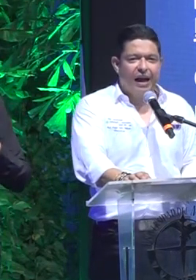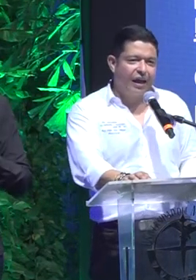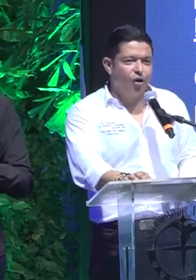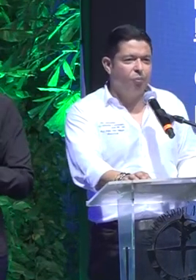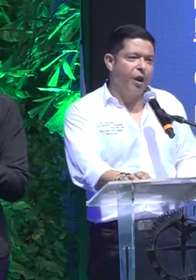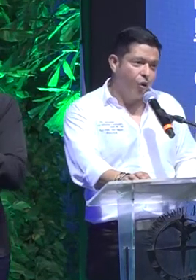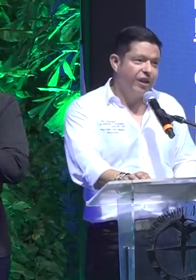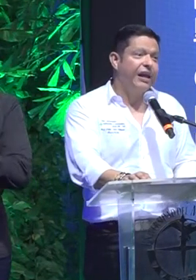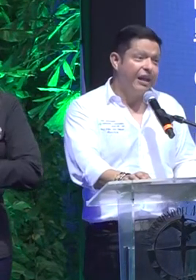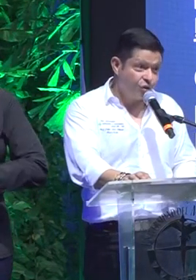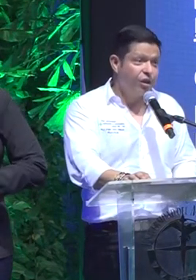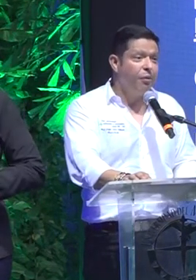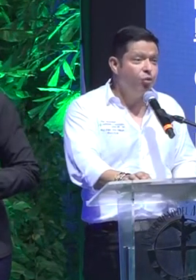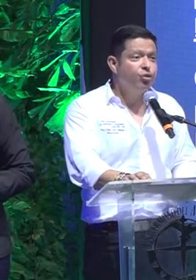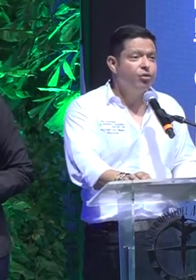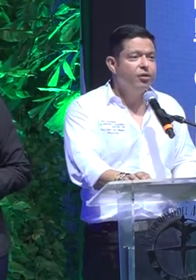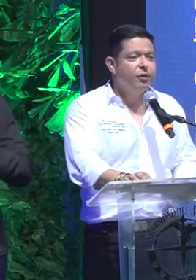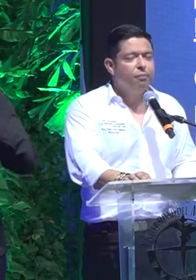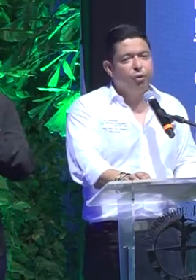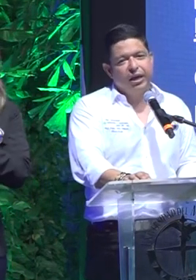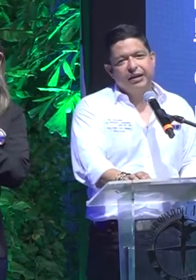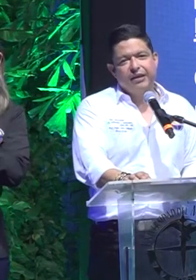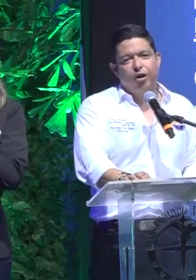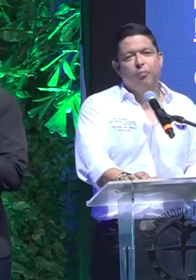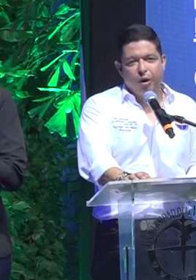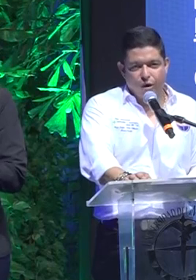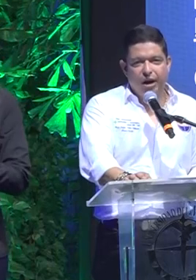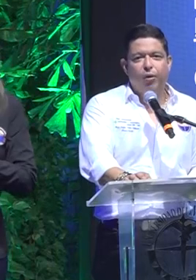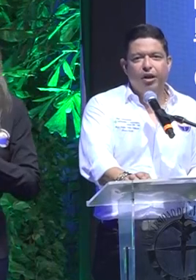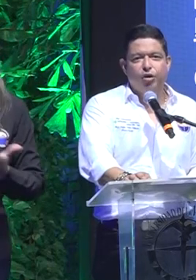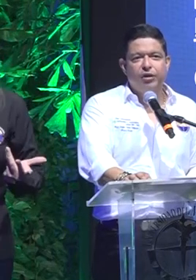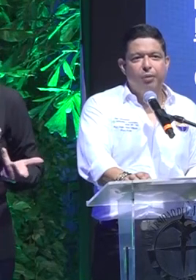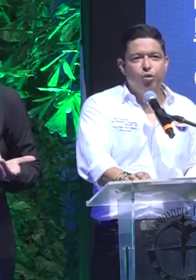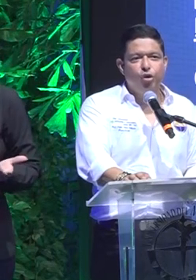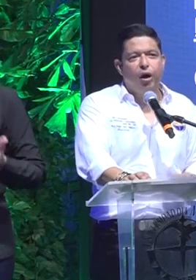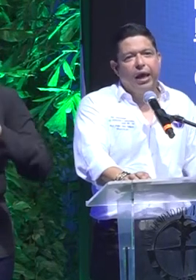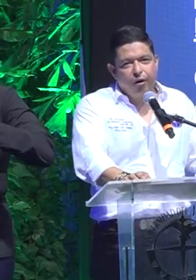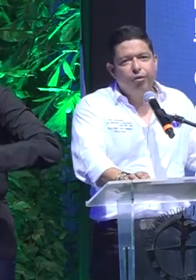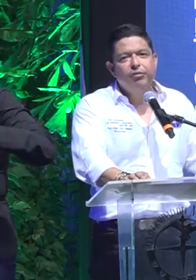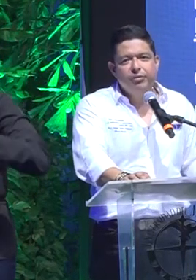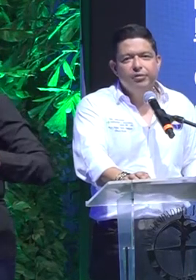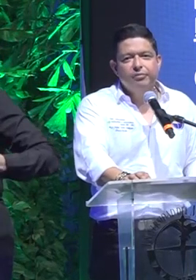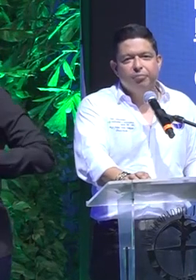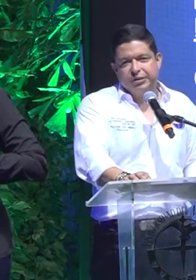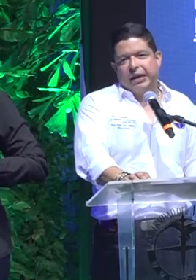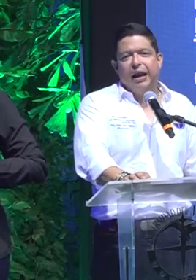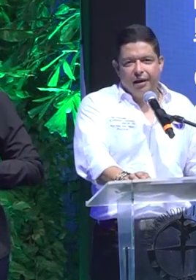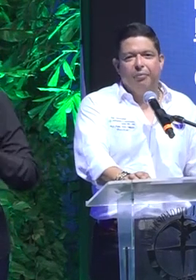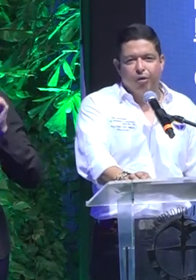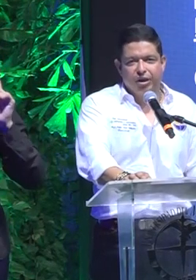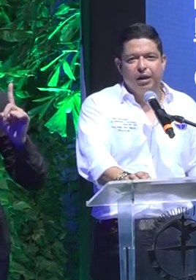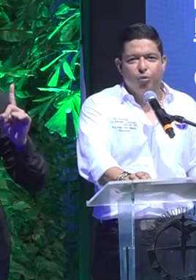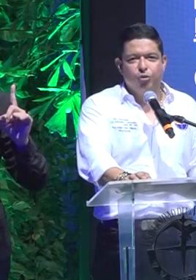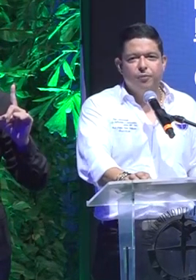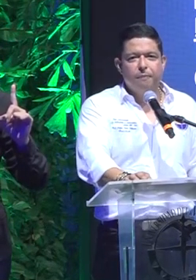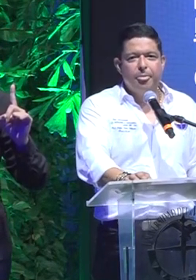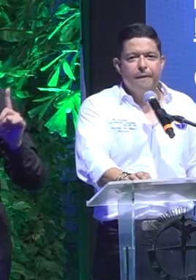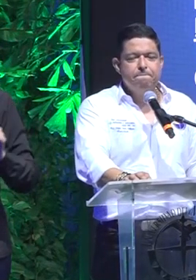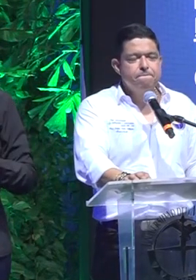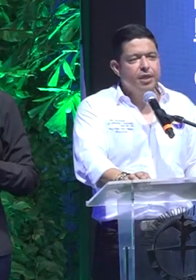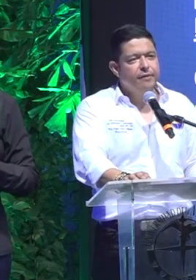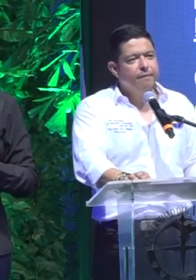pueden traer los mejores talentos del mundo, pueden hacer los mejores laboratorios del mundo, ergo, pues serán las mejores del